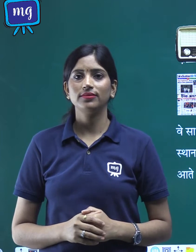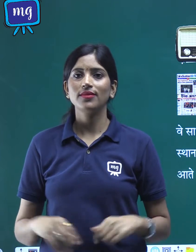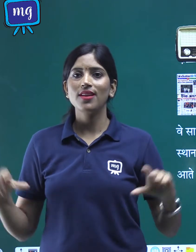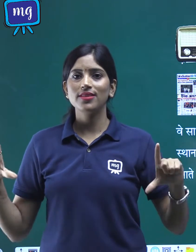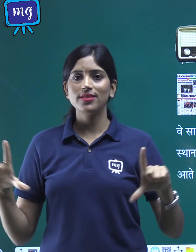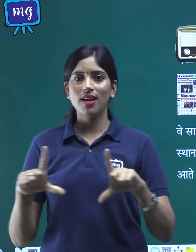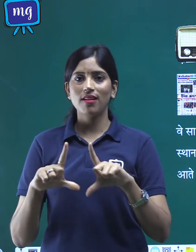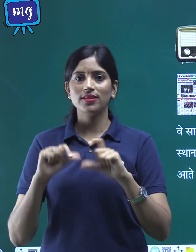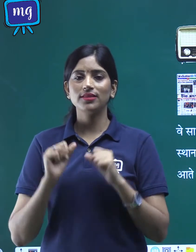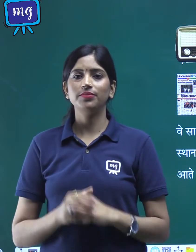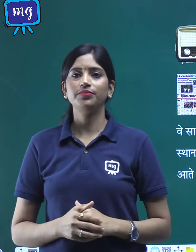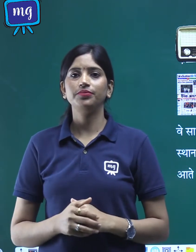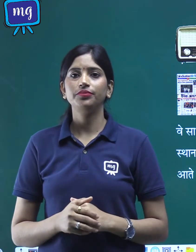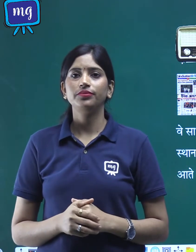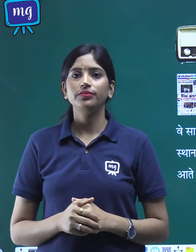सारांश।